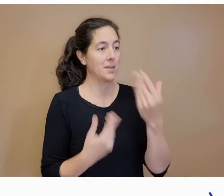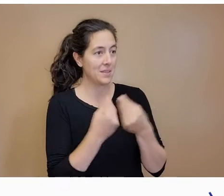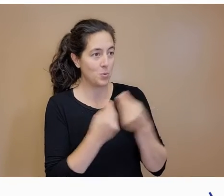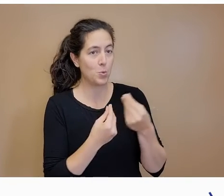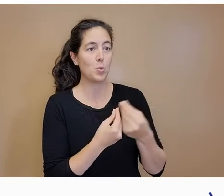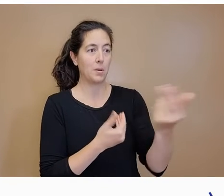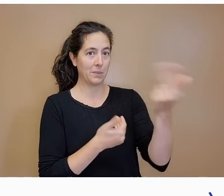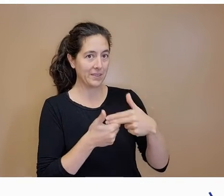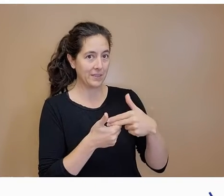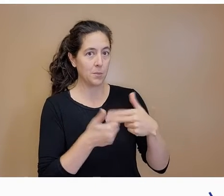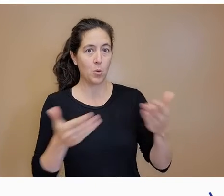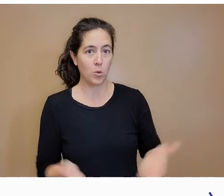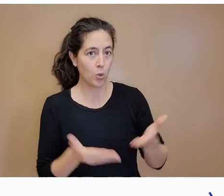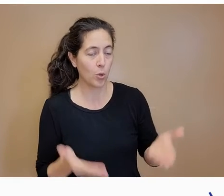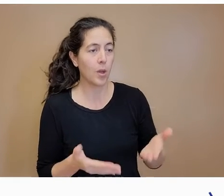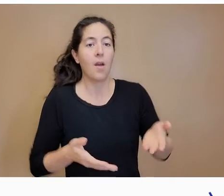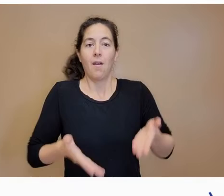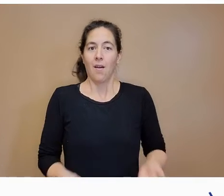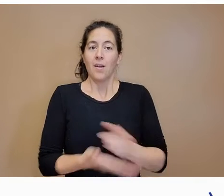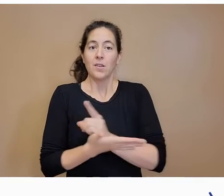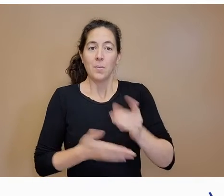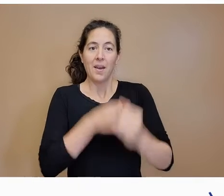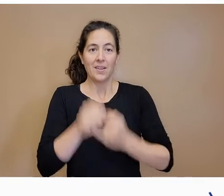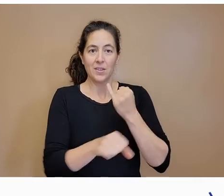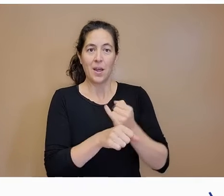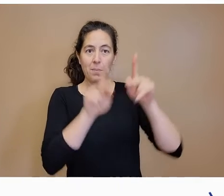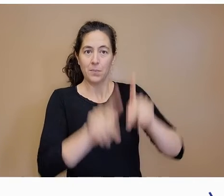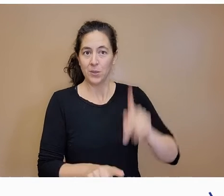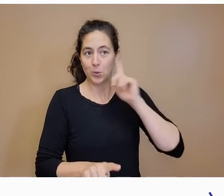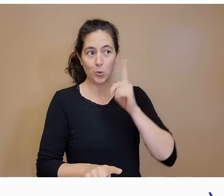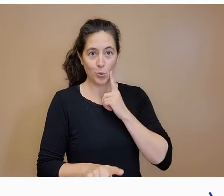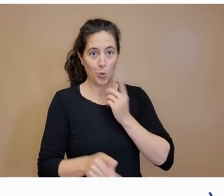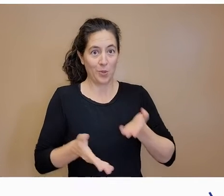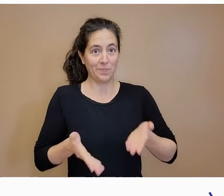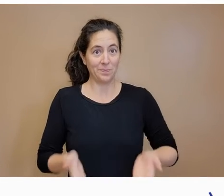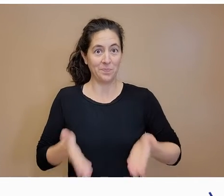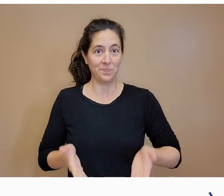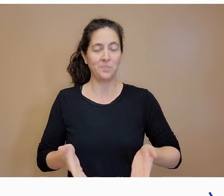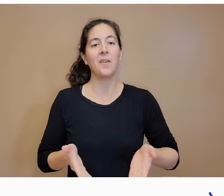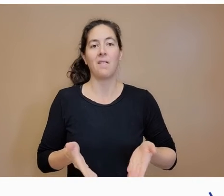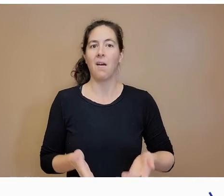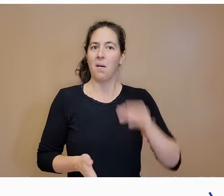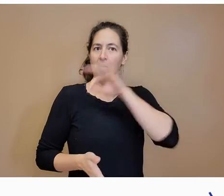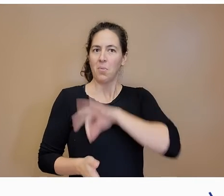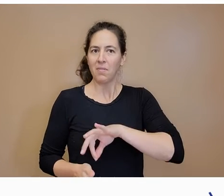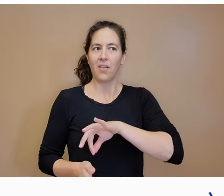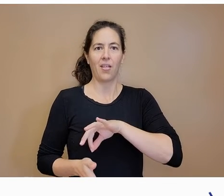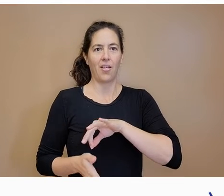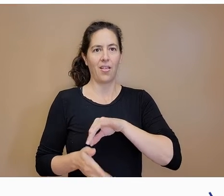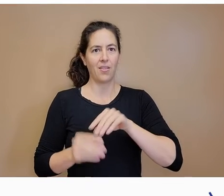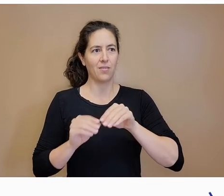d'être avec nous aujourd'hui. Et puis, c'est la Semaine internationale des personnes sourdes. Et on dit que c'est